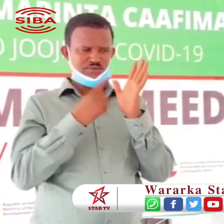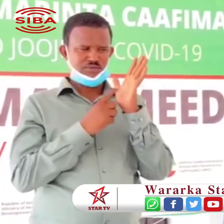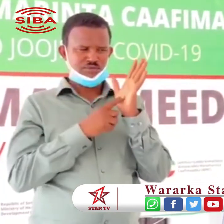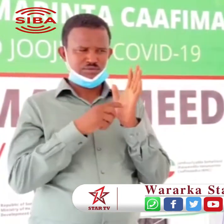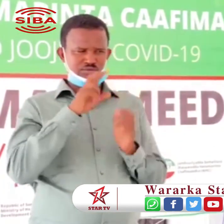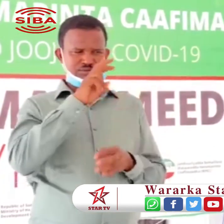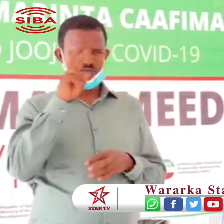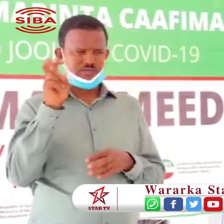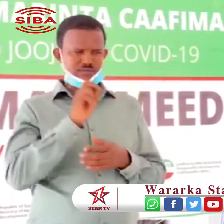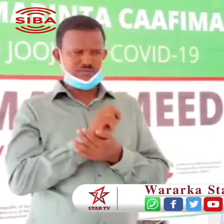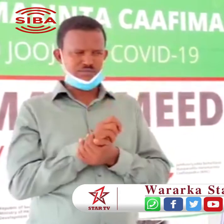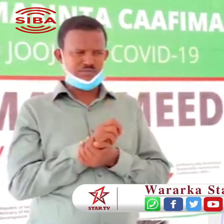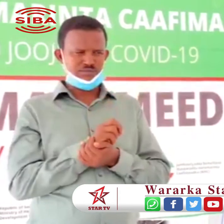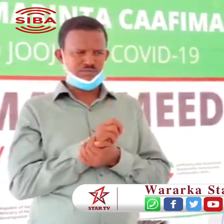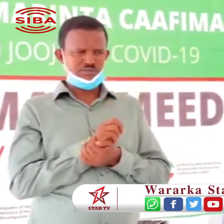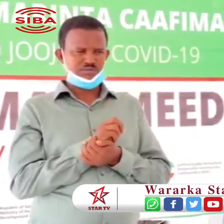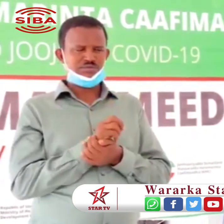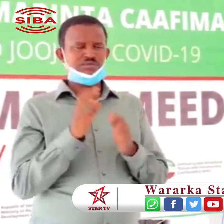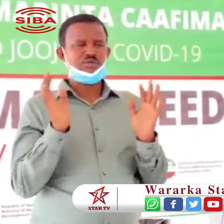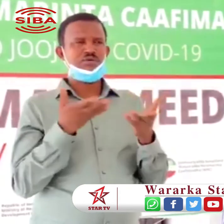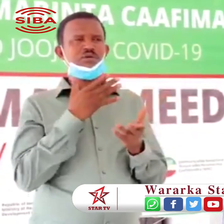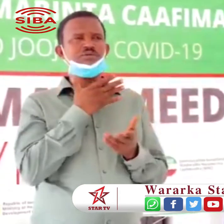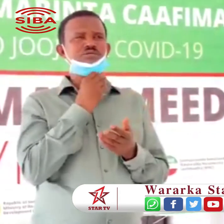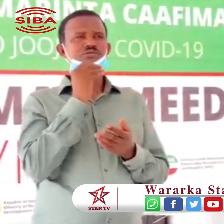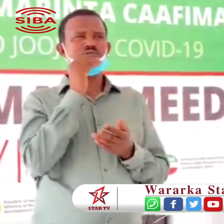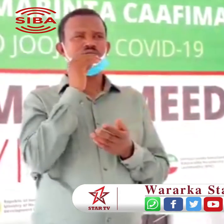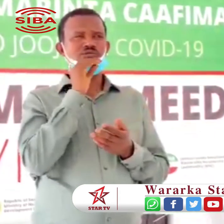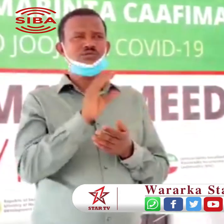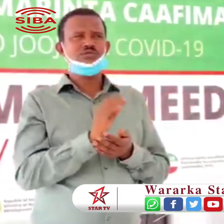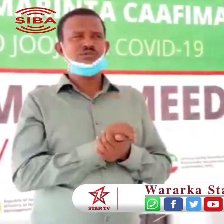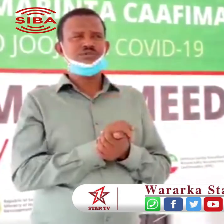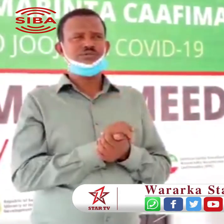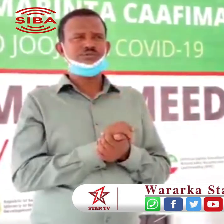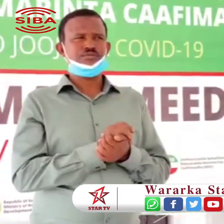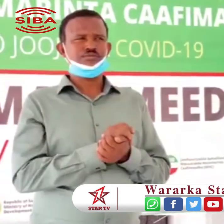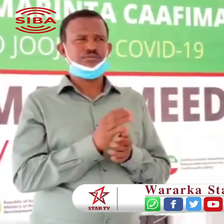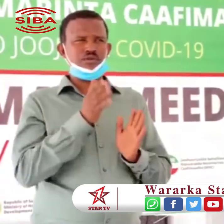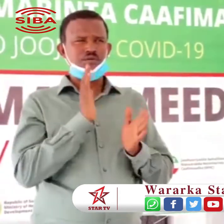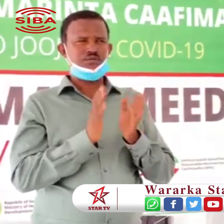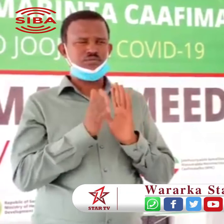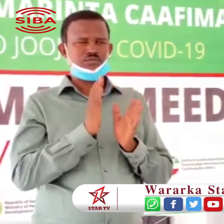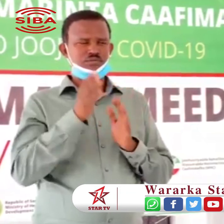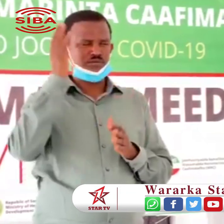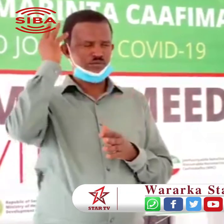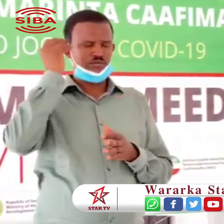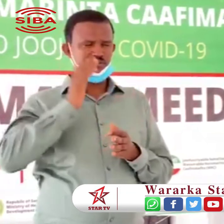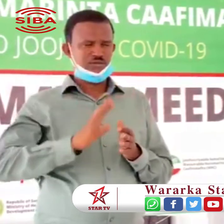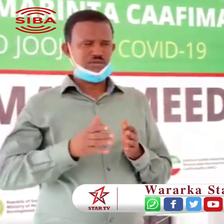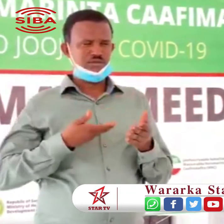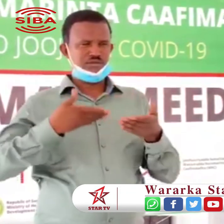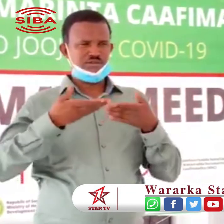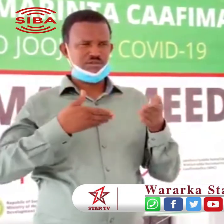2020 waxa aan doonayaa in aan ummadda reer Soomaaliland la wadaago